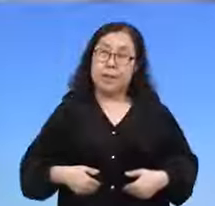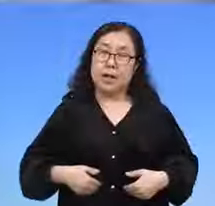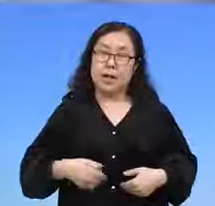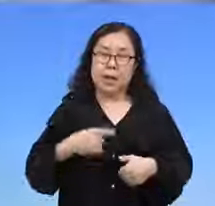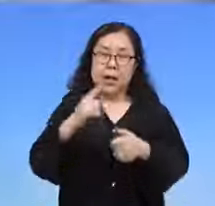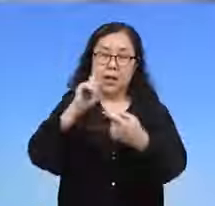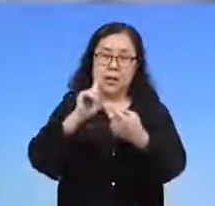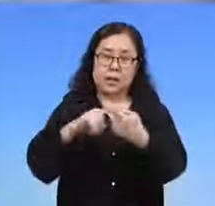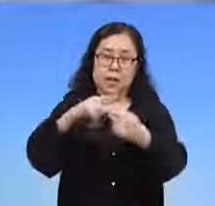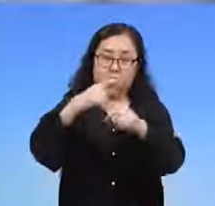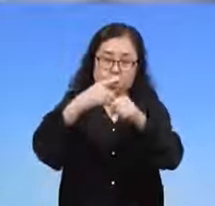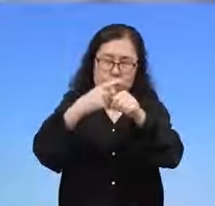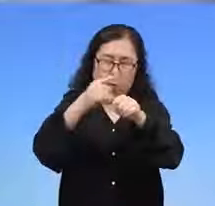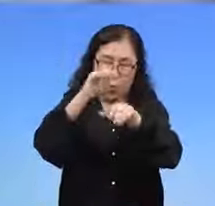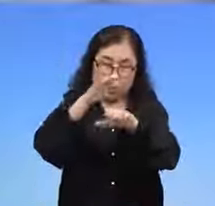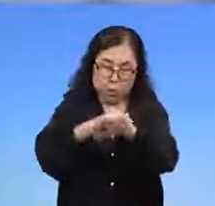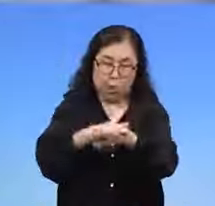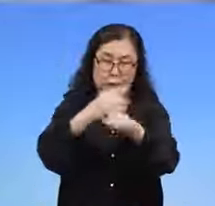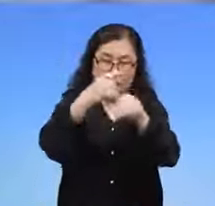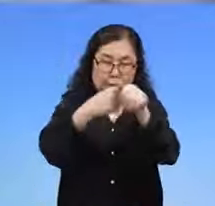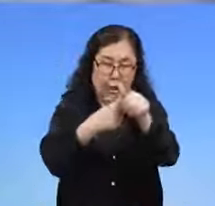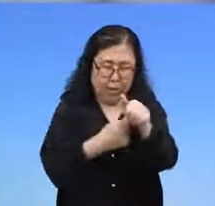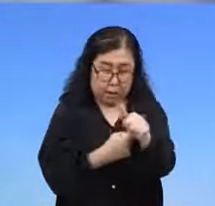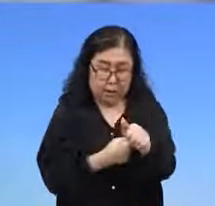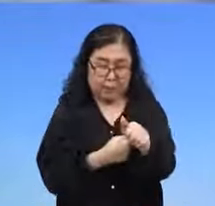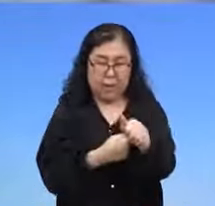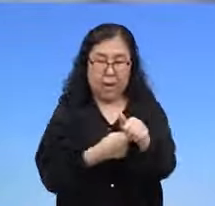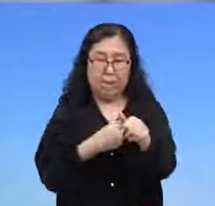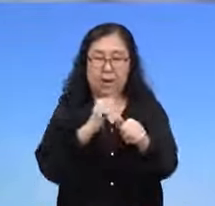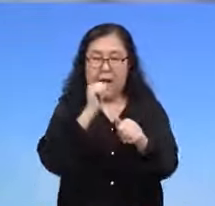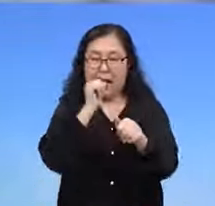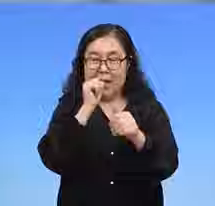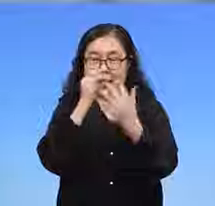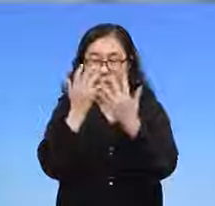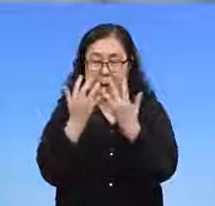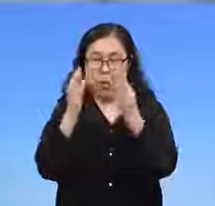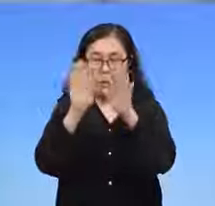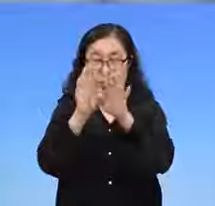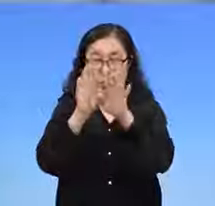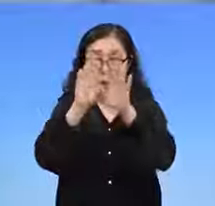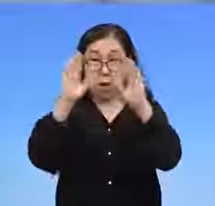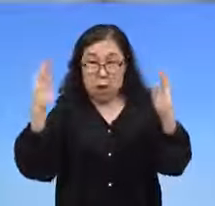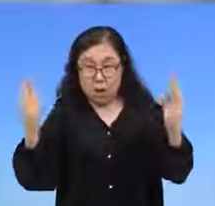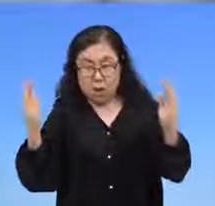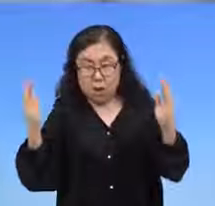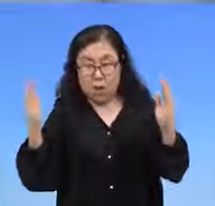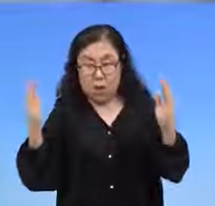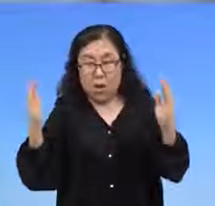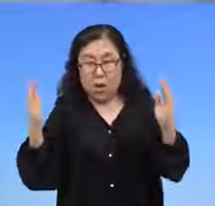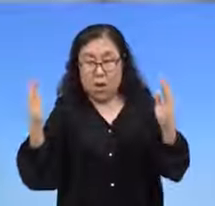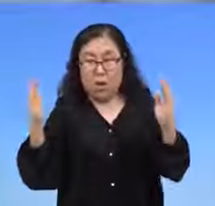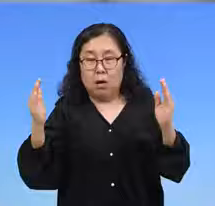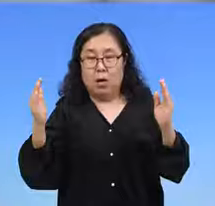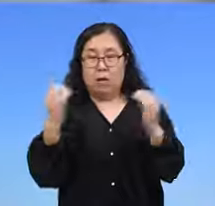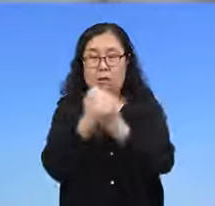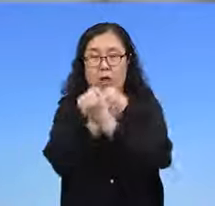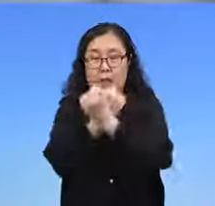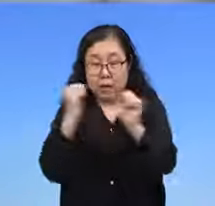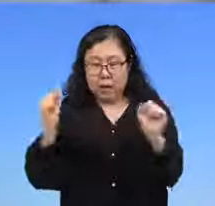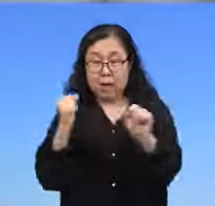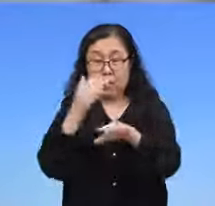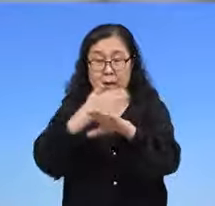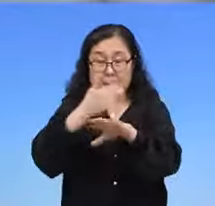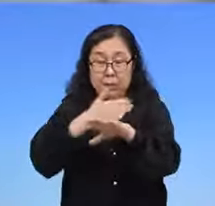생겨서 감옥 문이 저절로 열려서 나오는 감사는 그거 성경이 말하는 감사가 아닙니다. 그거는 내버려 두면